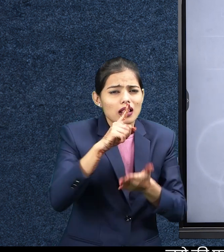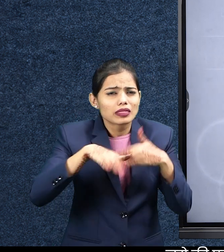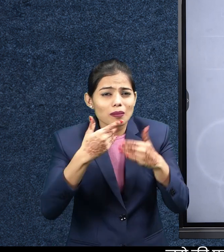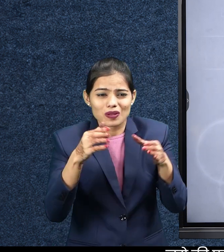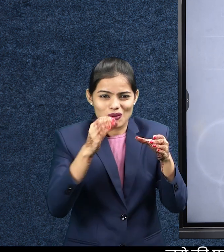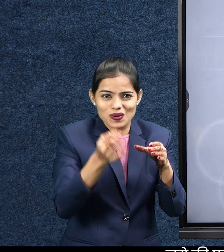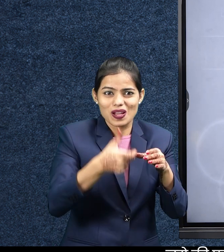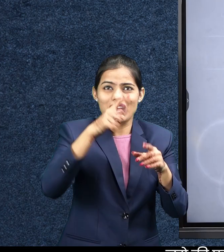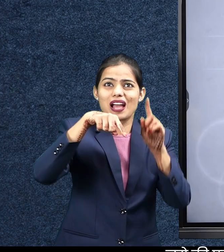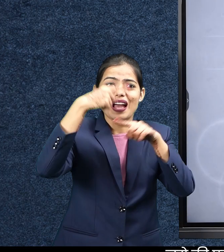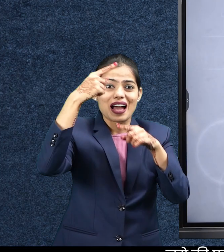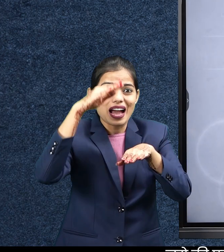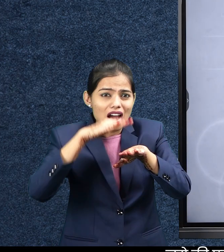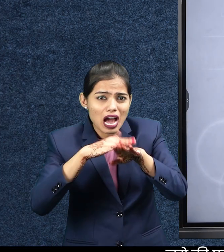त्यातील एक अनिवार्यपणे घडते.